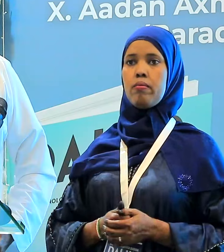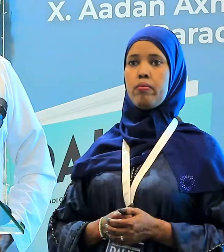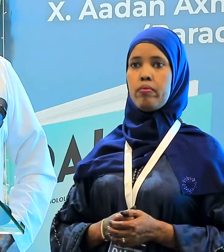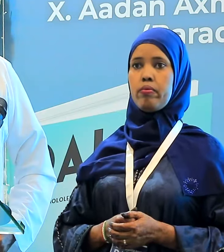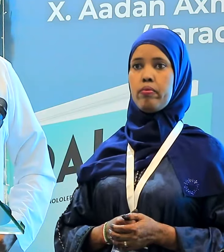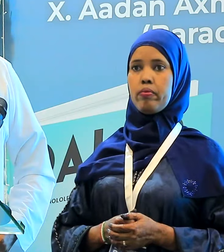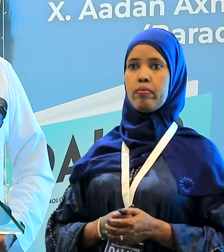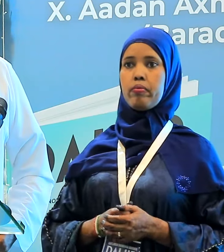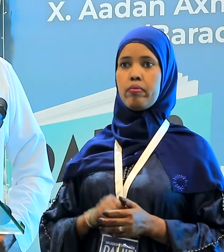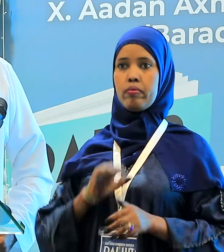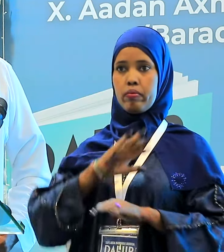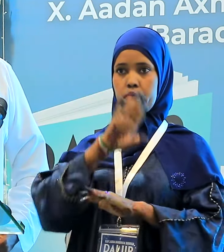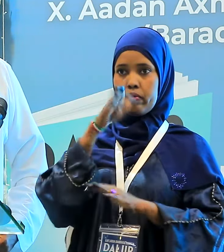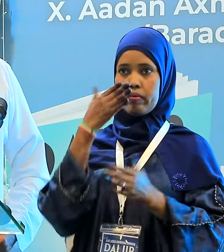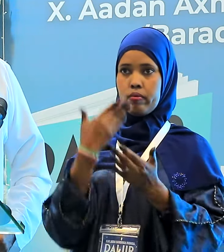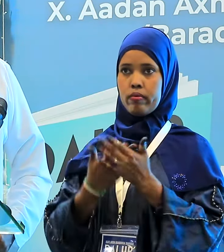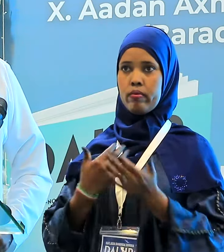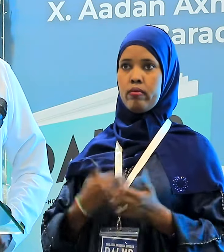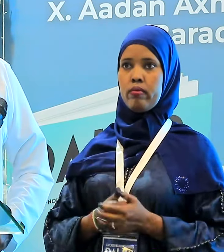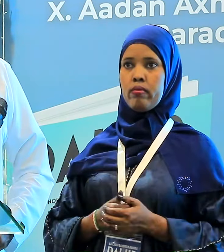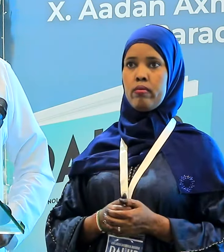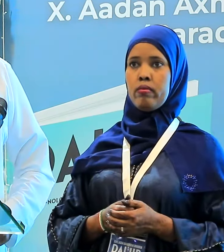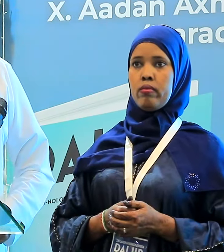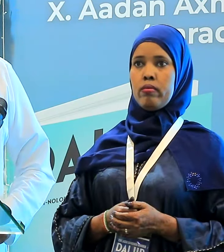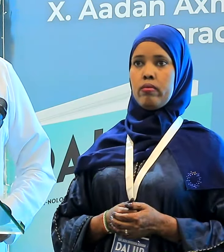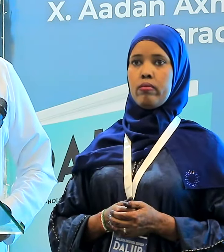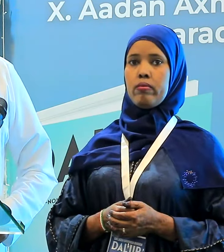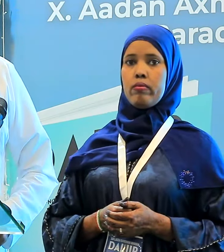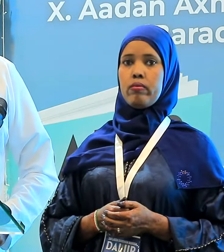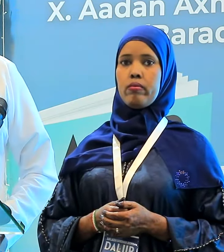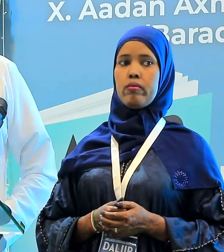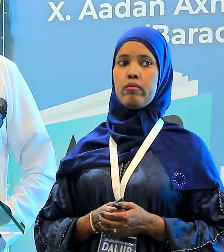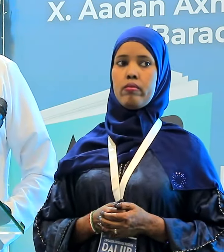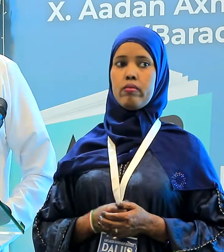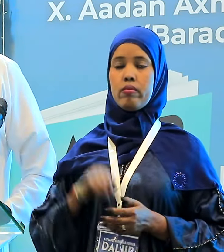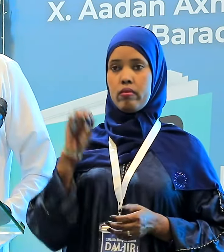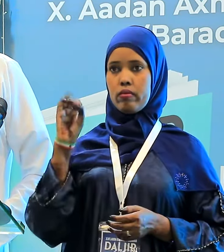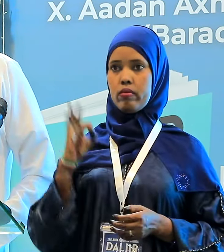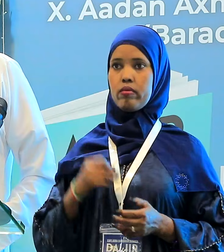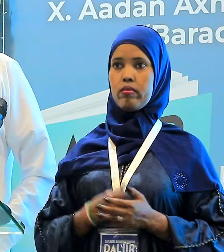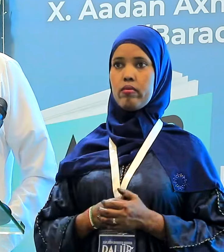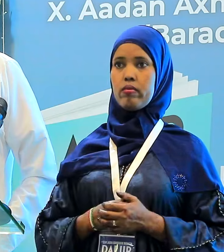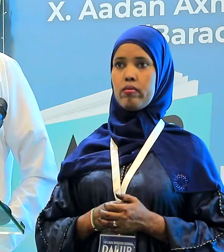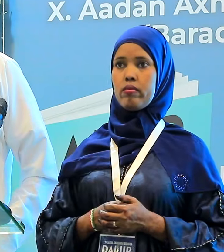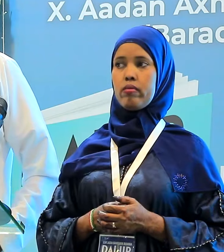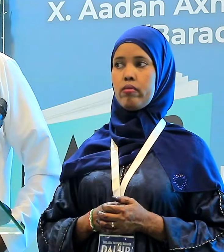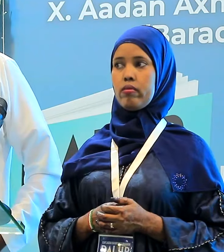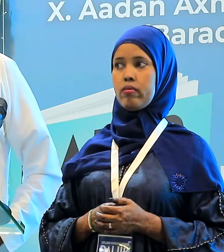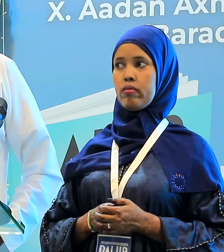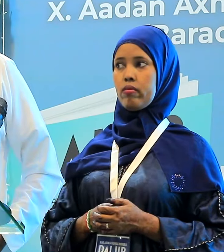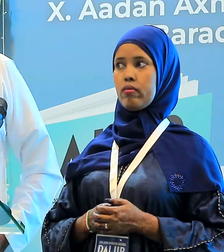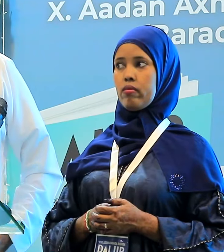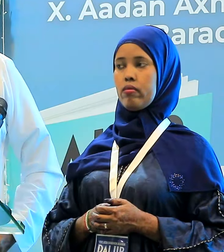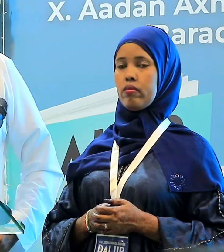هذا من كودهان وترك هاي هذا من تكسيا سيسي وحكي لك سيسي تبقى أولي